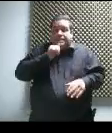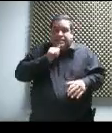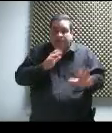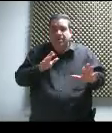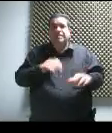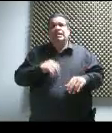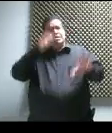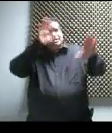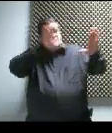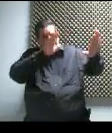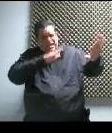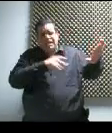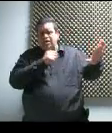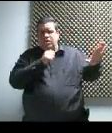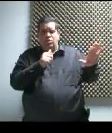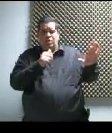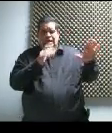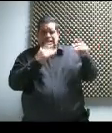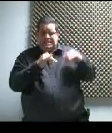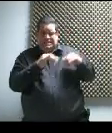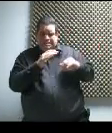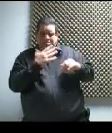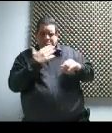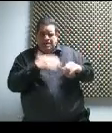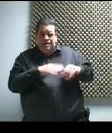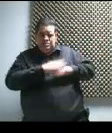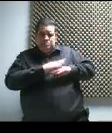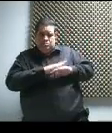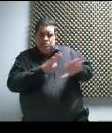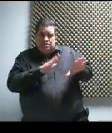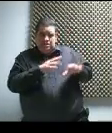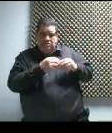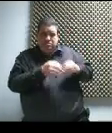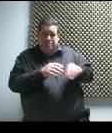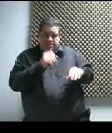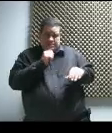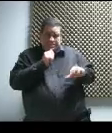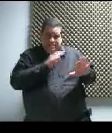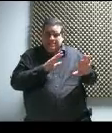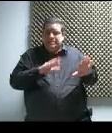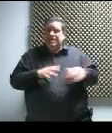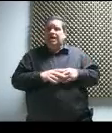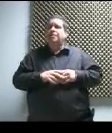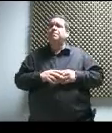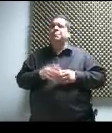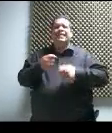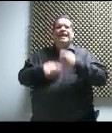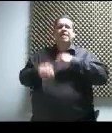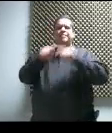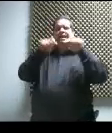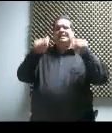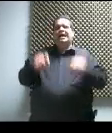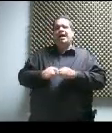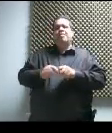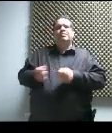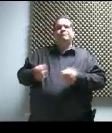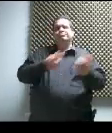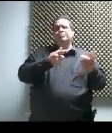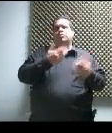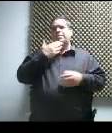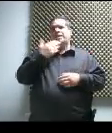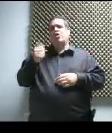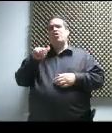a perder la tablet. Baby, relax, no hagas mucho, no pierdas la tablet. Dale, sal de esa tablet y cambia una mejor con AT&T. Para conectarte